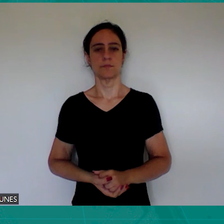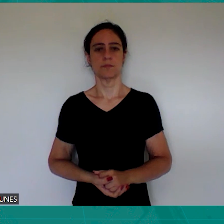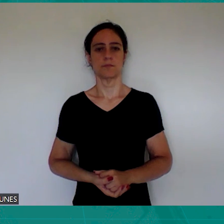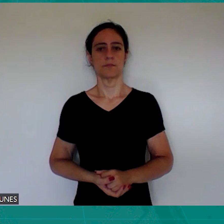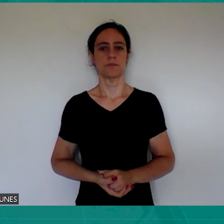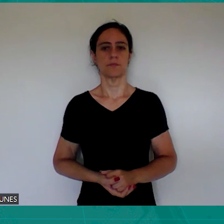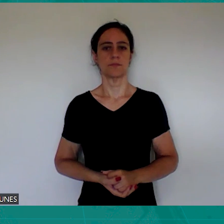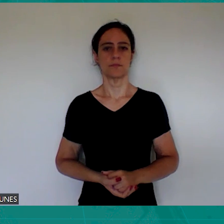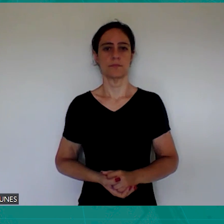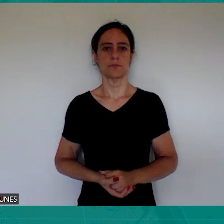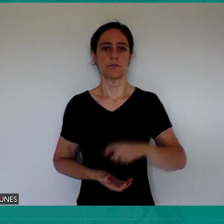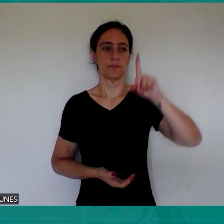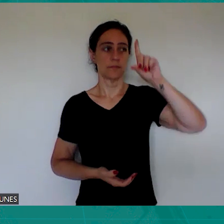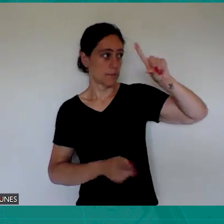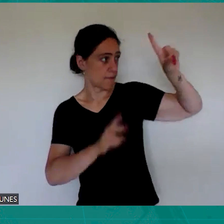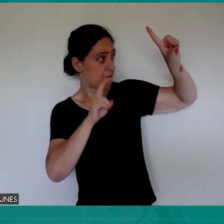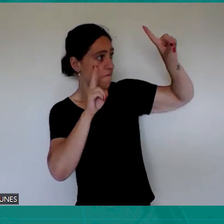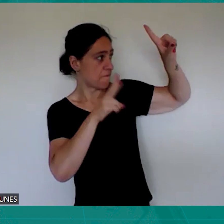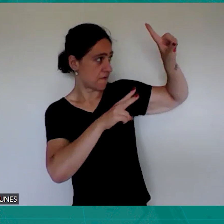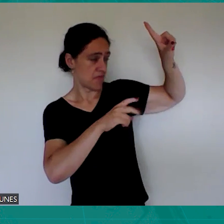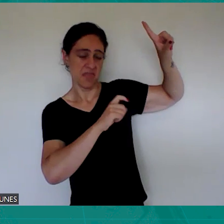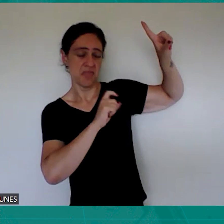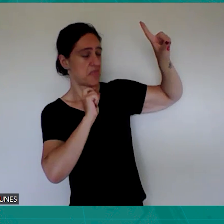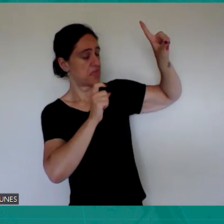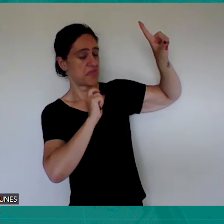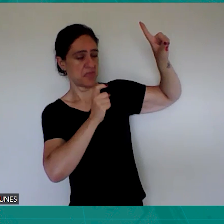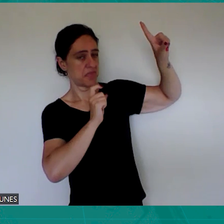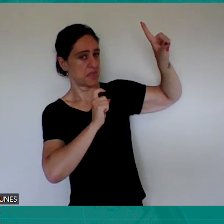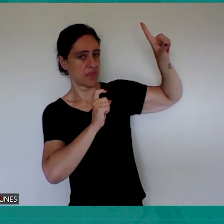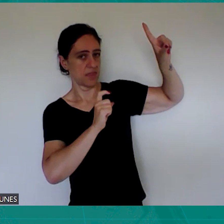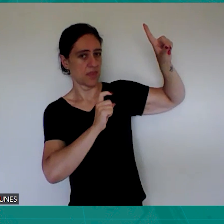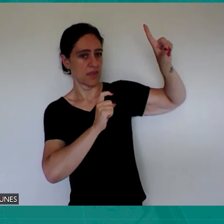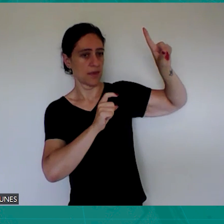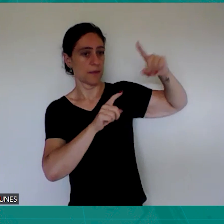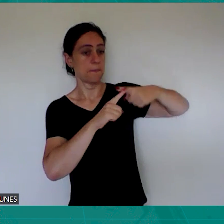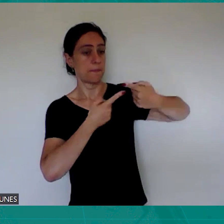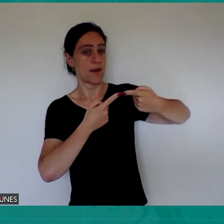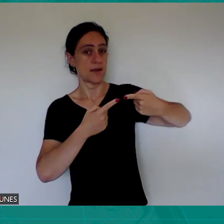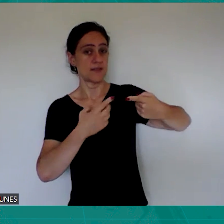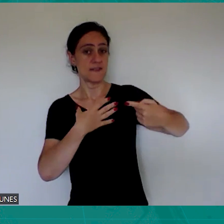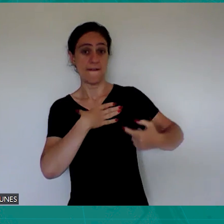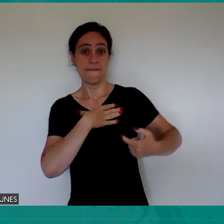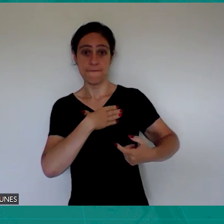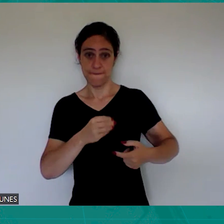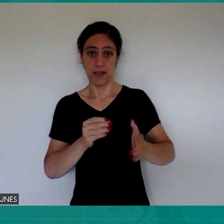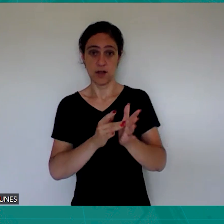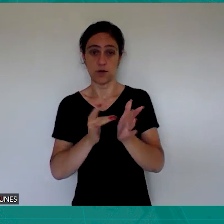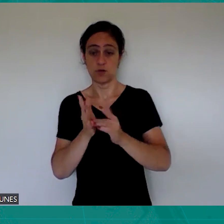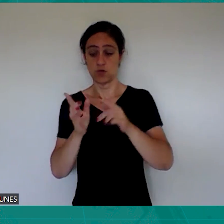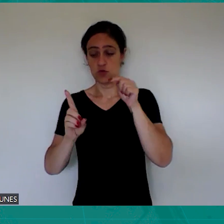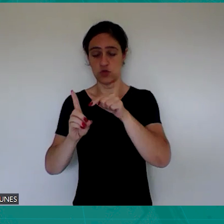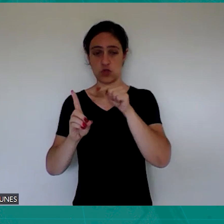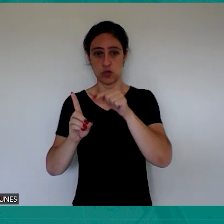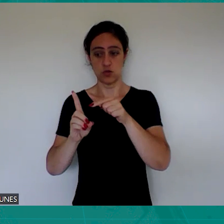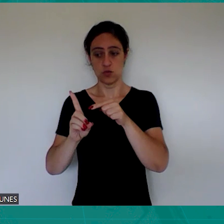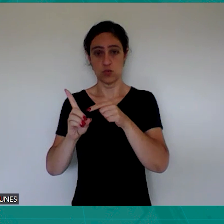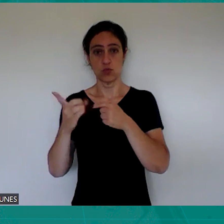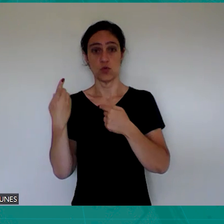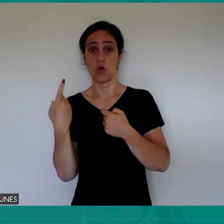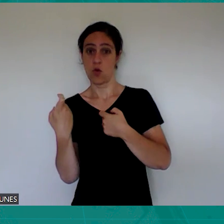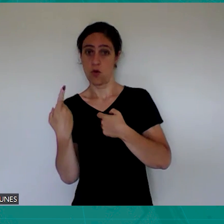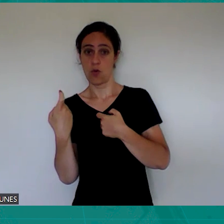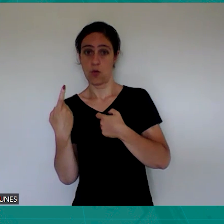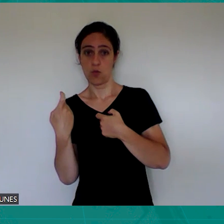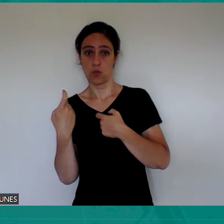Ninguém jamais viu a Deus. O Filho unigênito que está no seio do Pai é quem o